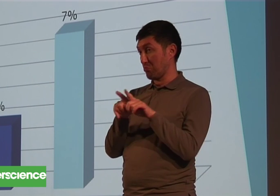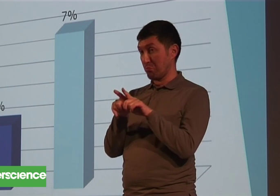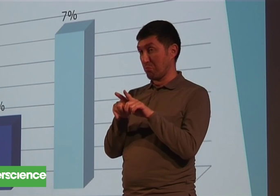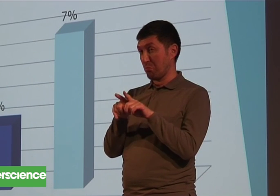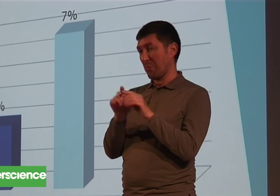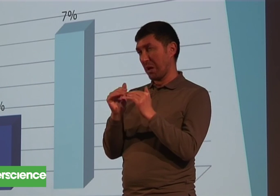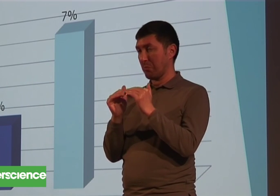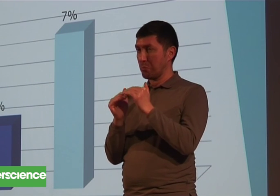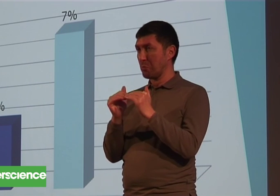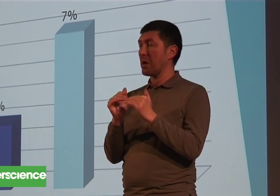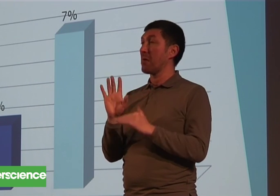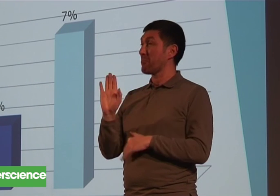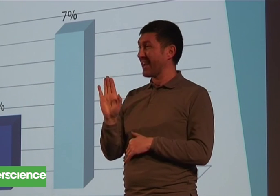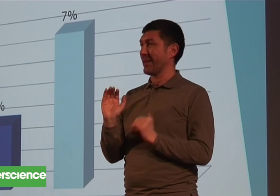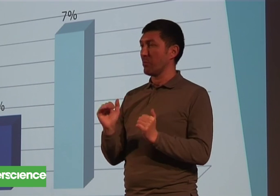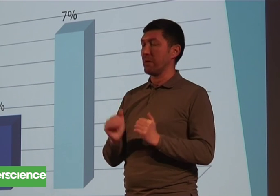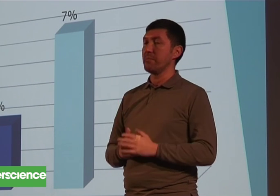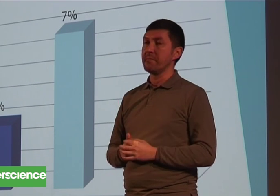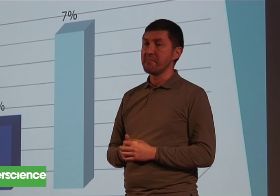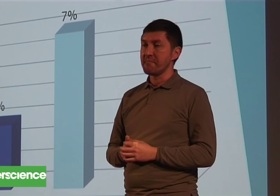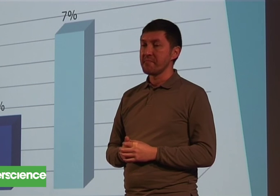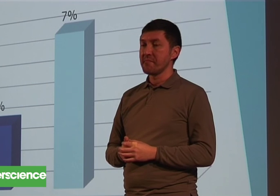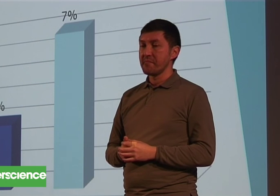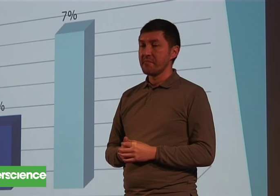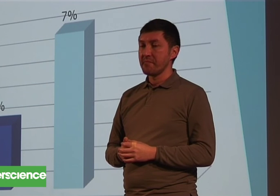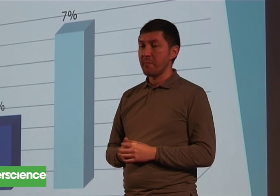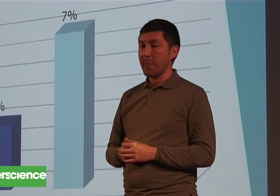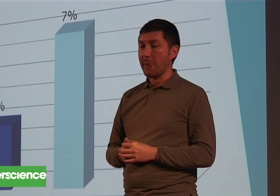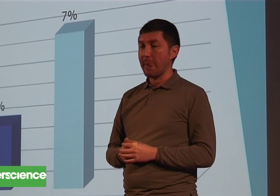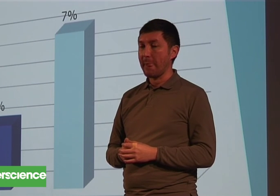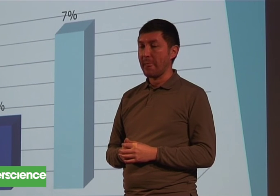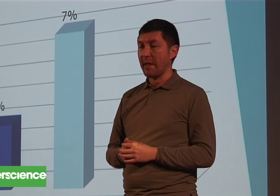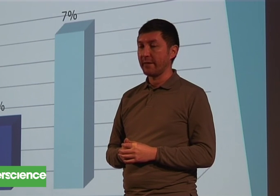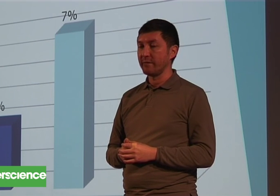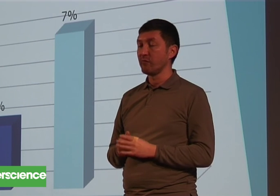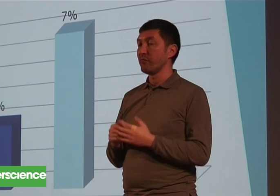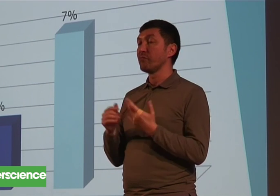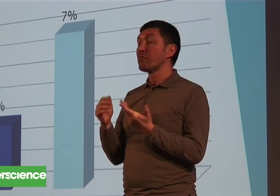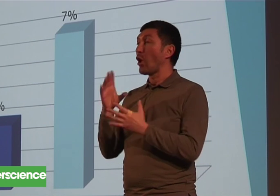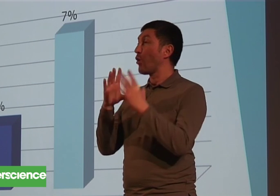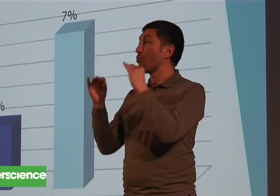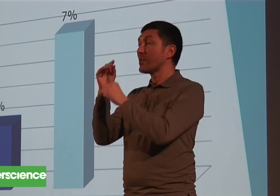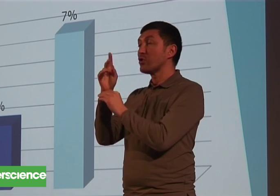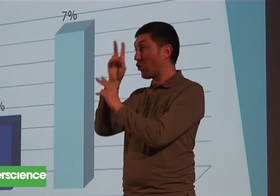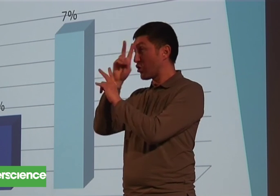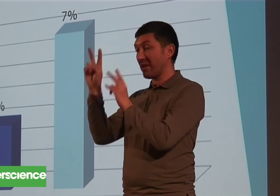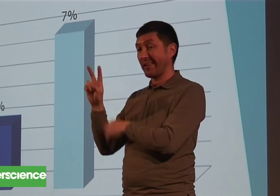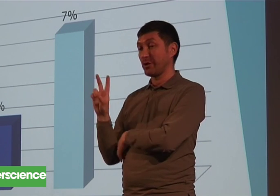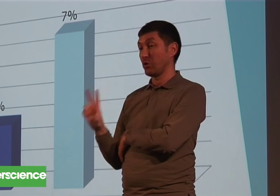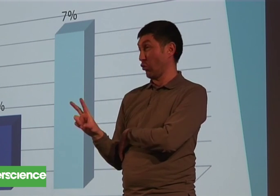peu moindres, néanmoins, donc en population générale on est à 3%, mais là encore, les